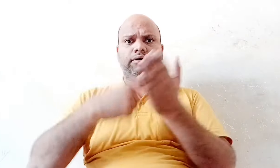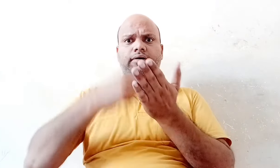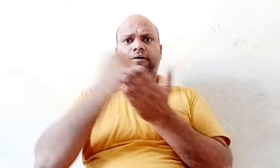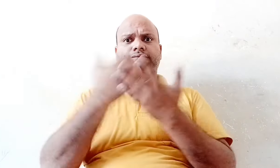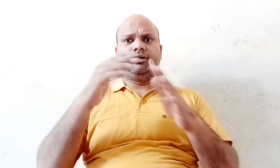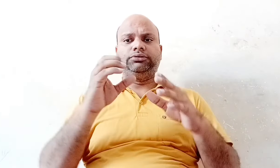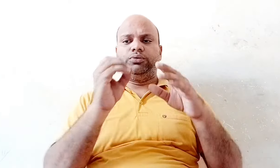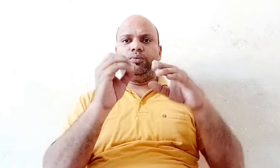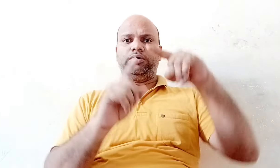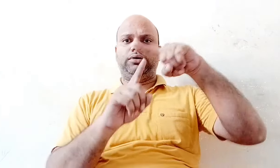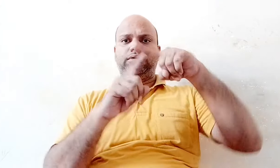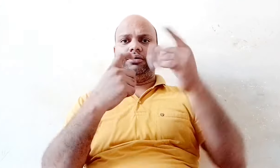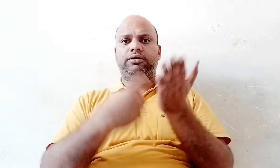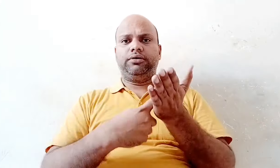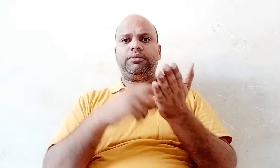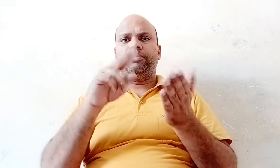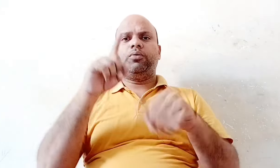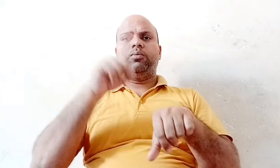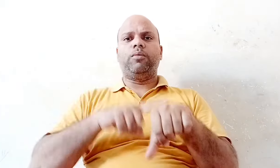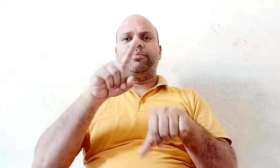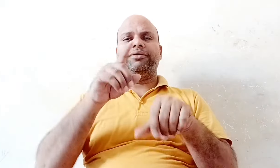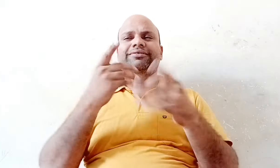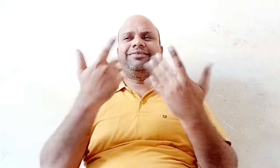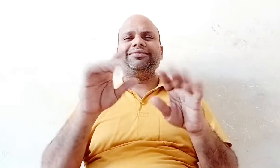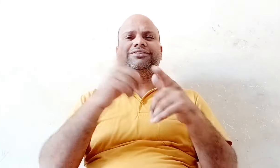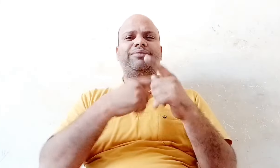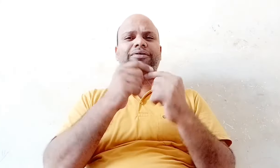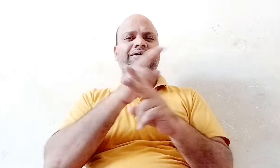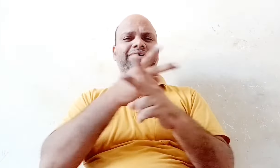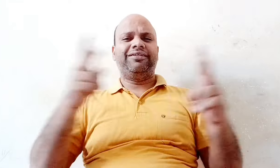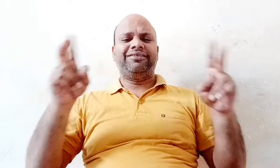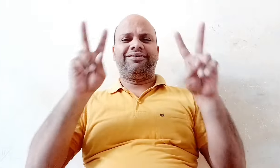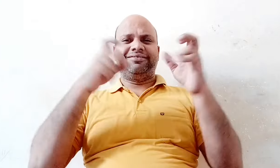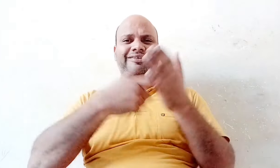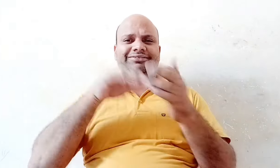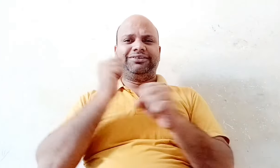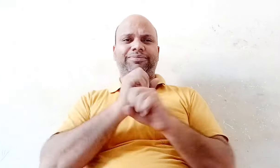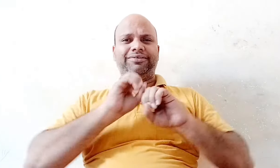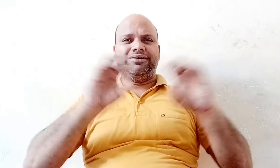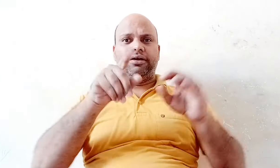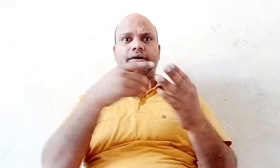https://so. Rajasthan. Governor in She Login Karan Ki Uparanta Citizen Apps, G2C, Mem